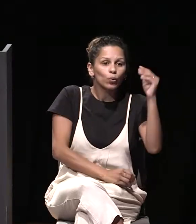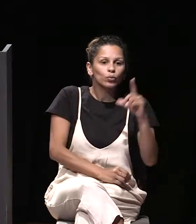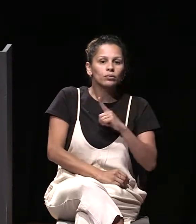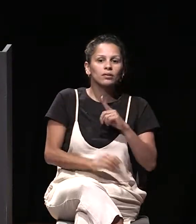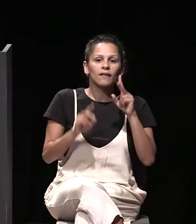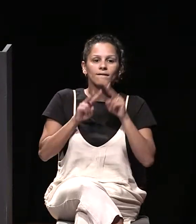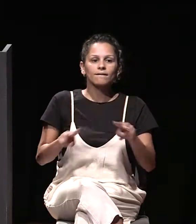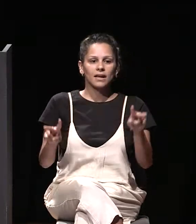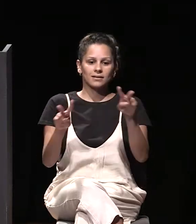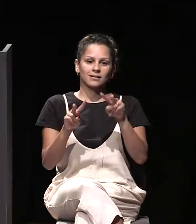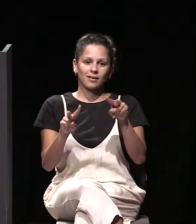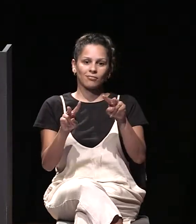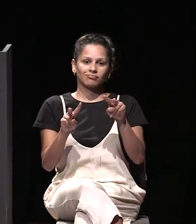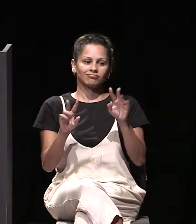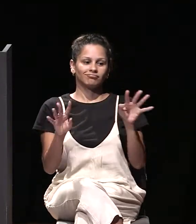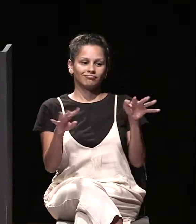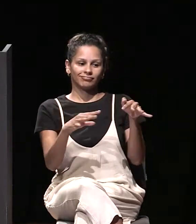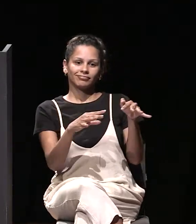adolescentes.